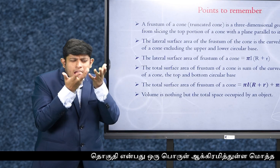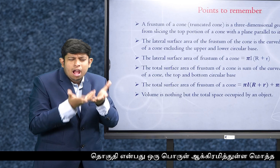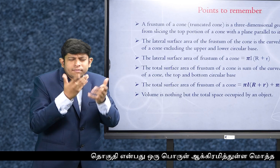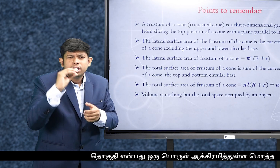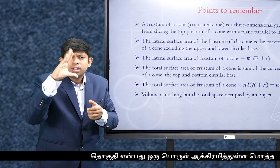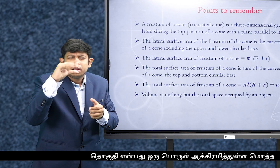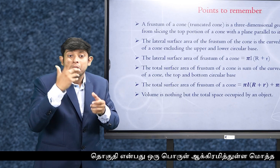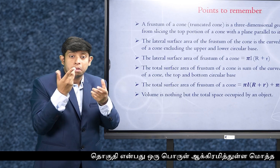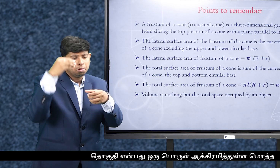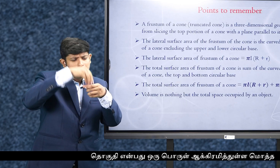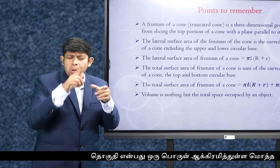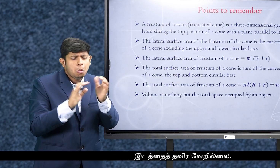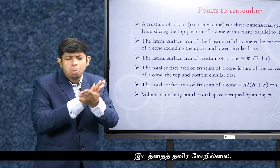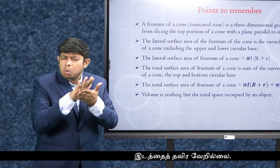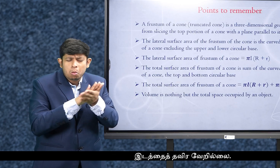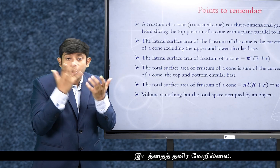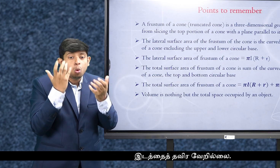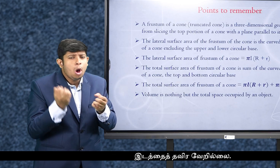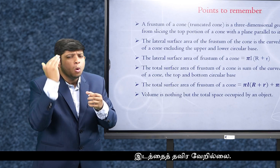பொருள் ஆக்கிரமித்துள்ள மொத்த இடத்தை தவிர